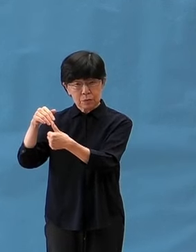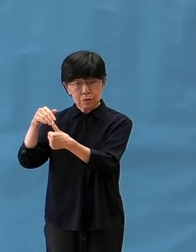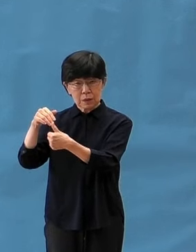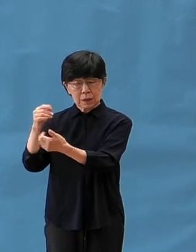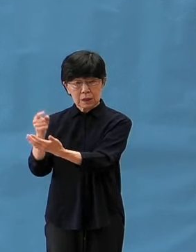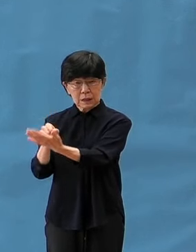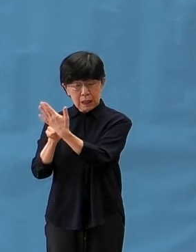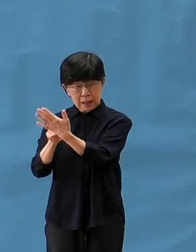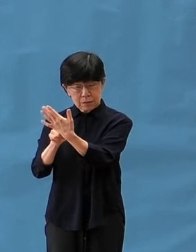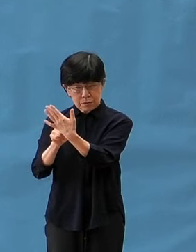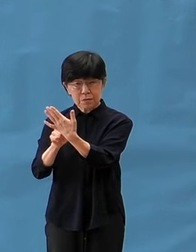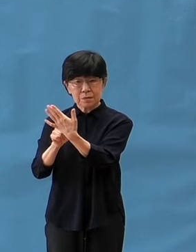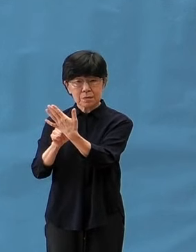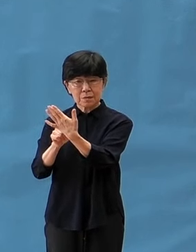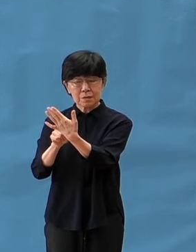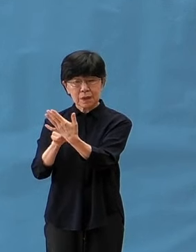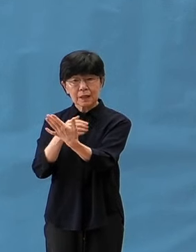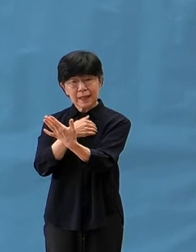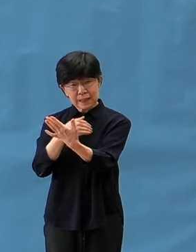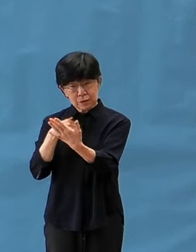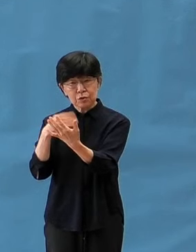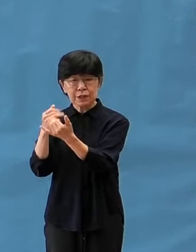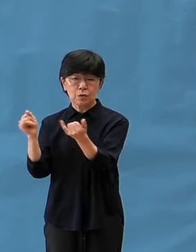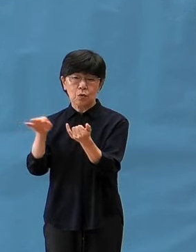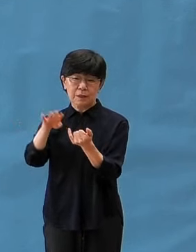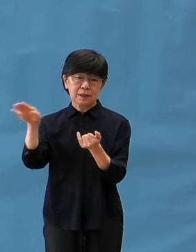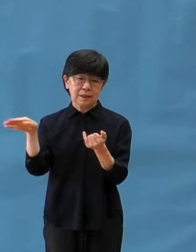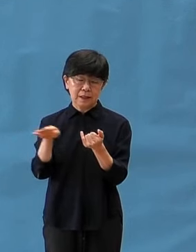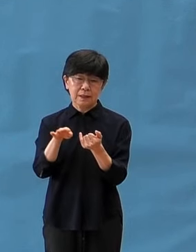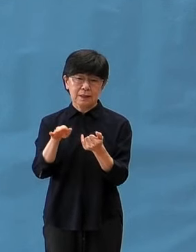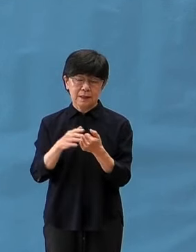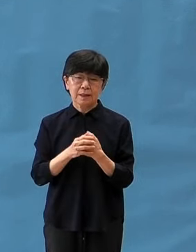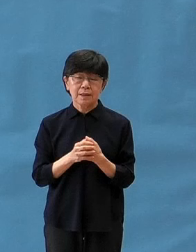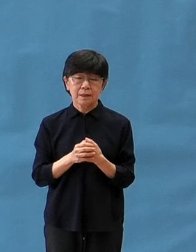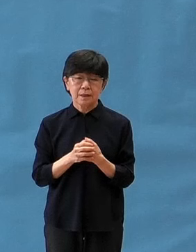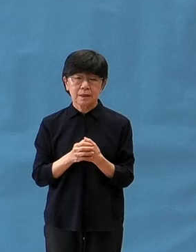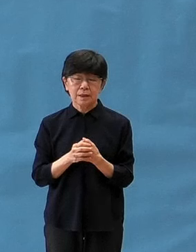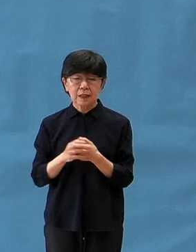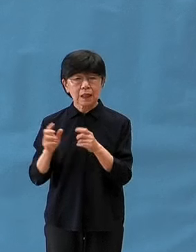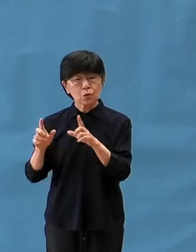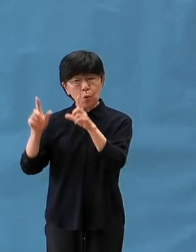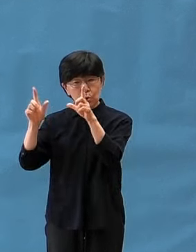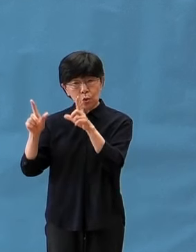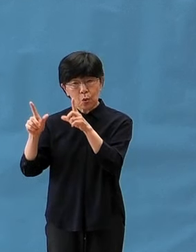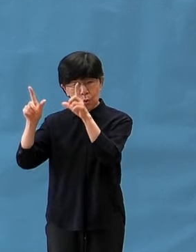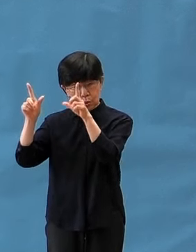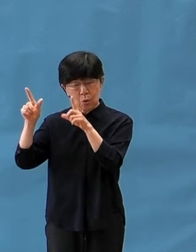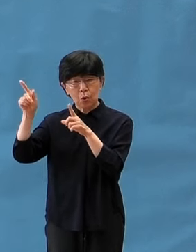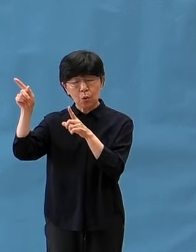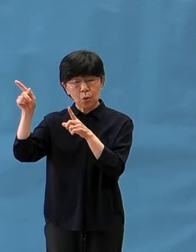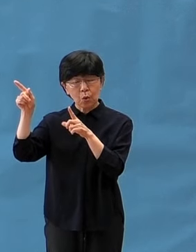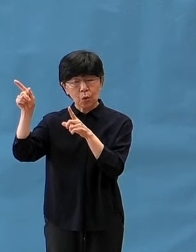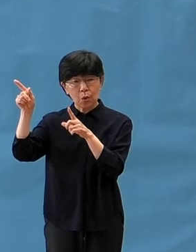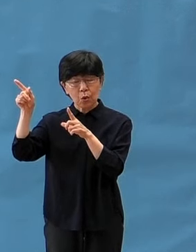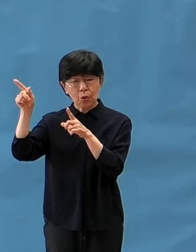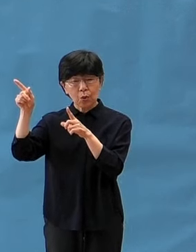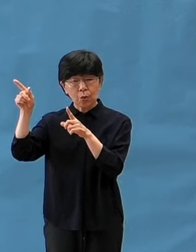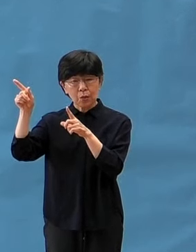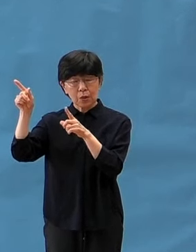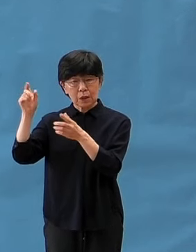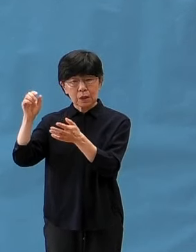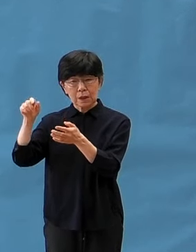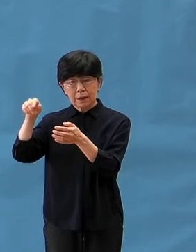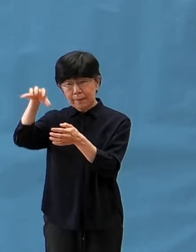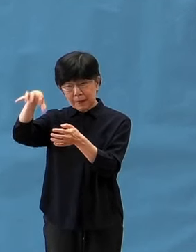という地位を得られている方々なので、ある意味東京一極集中の中での成功された